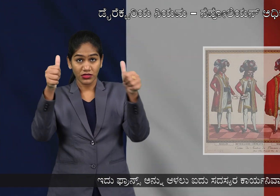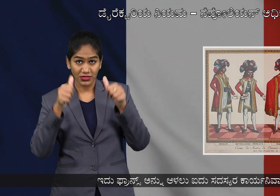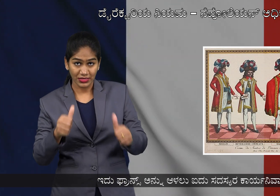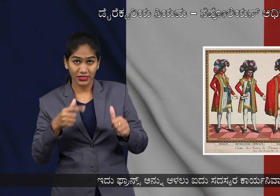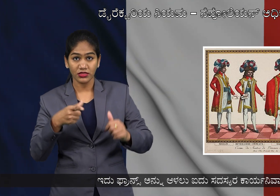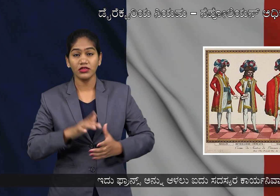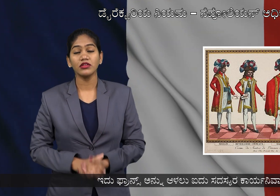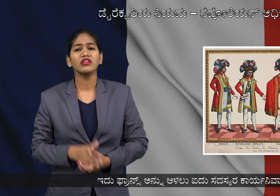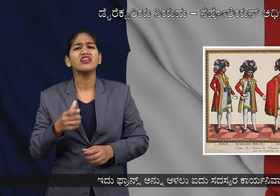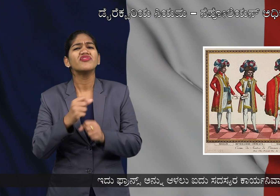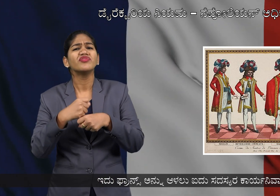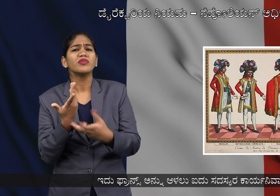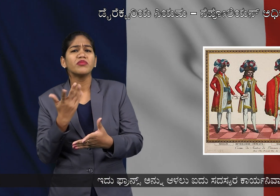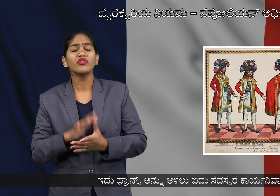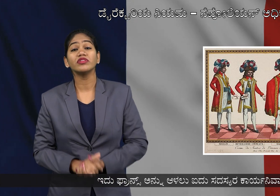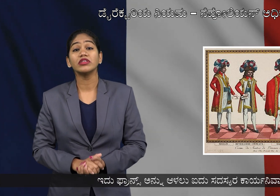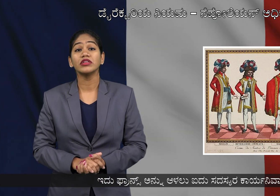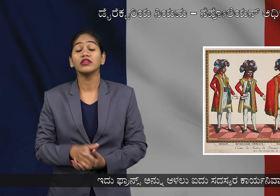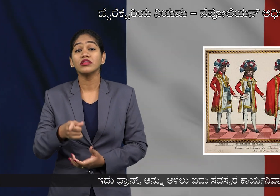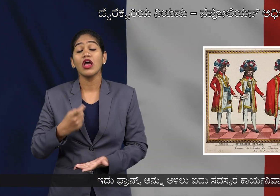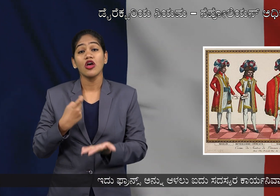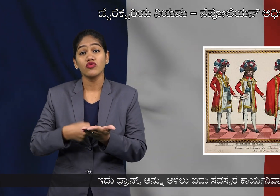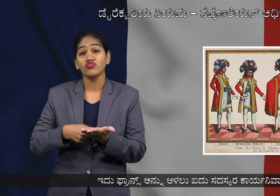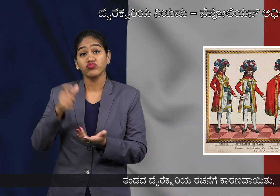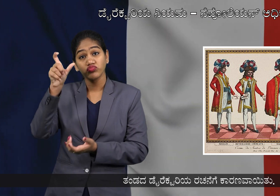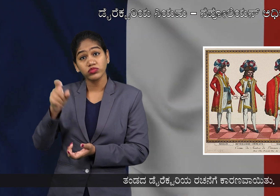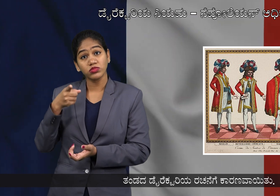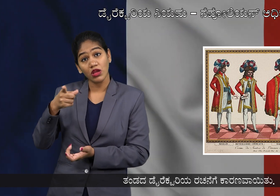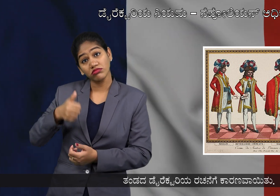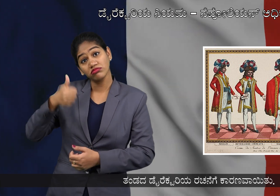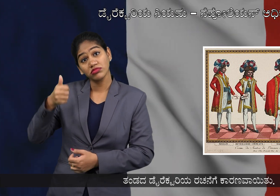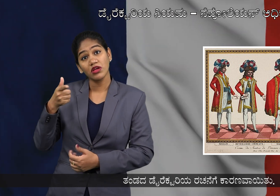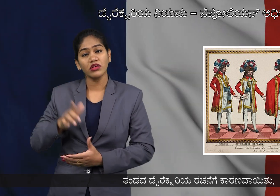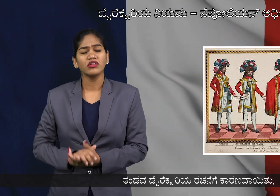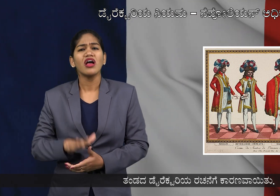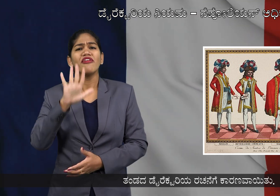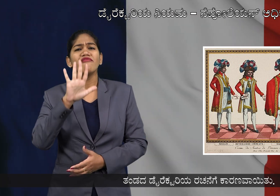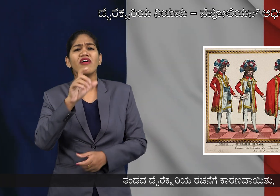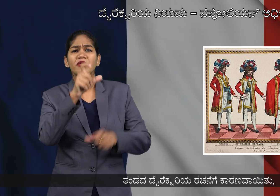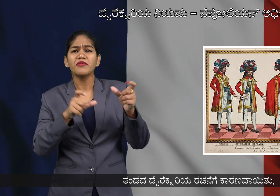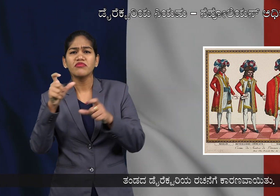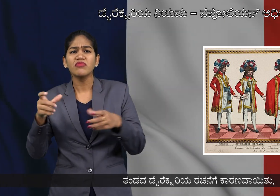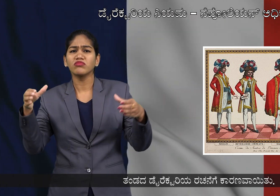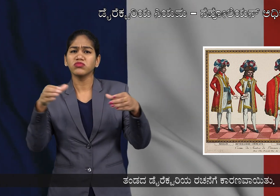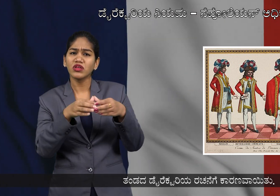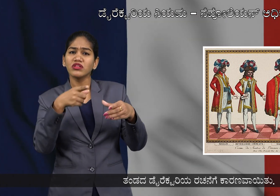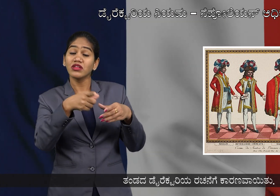ಇದು ಫ್ರಾನ್ಸ್ ಅನ್ನು ಆಳಲು 5 ಸದಸ್ಯರ ಕಾರ್ಯನಿರ್ವಾಹಕ ತಂಡದ ಡೈರೆಕ್ಟರಿಯ ರಚನೆಗೆ